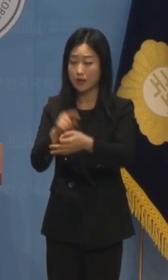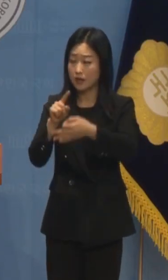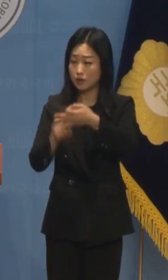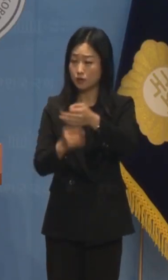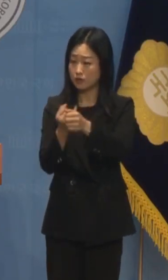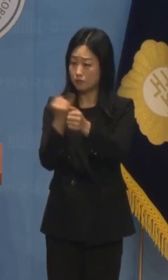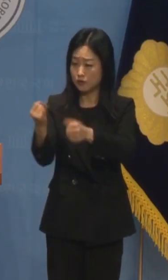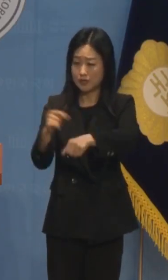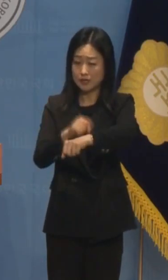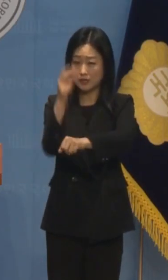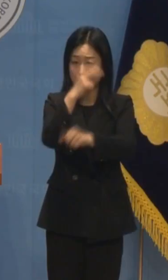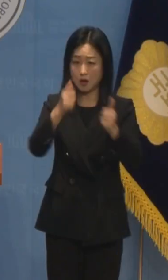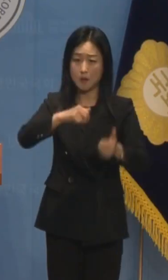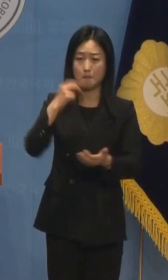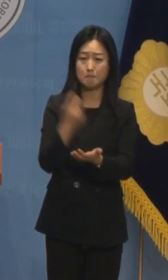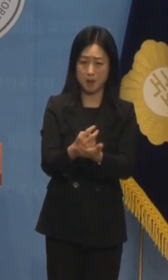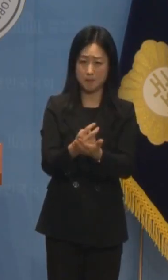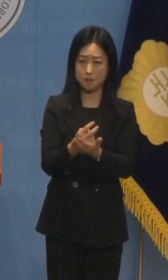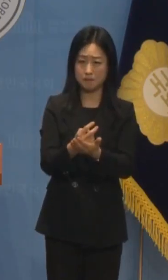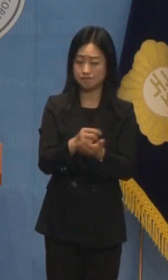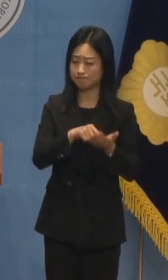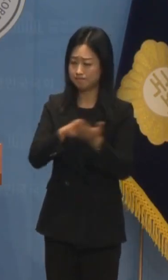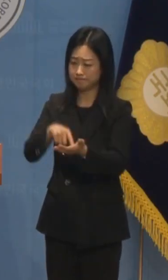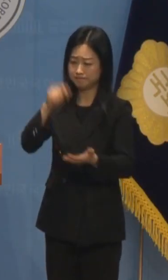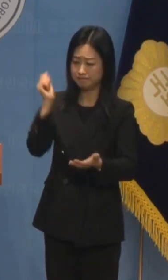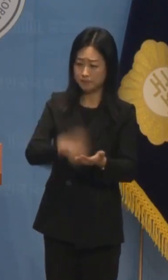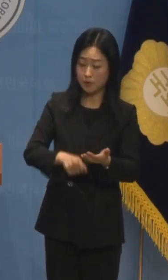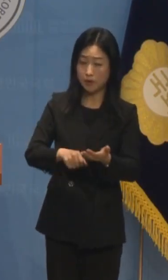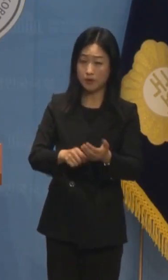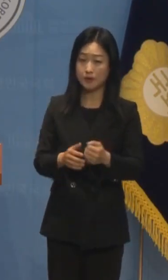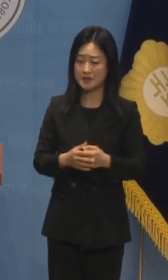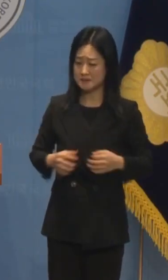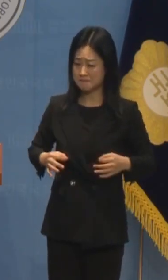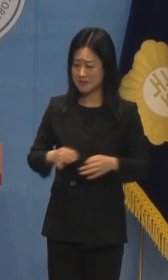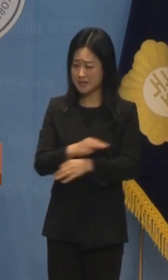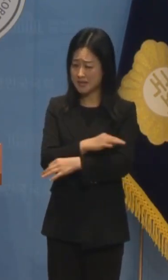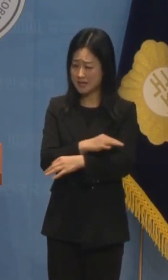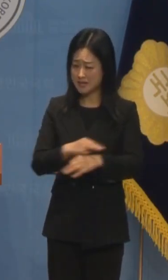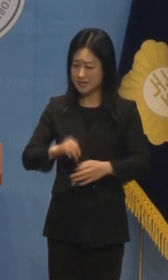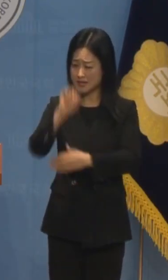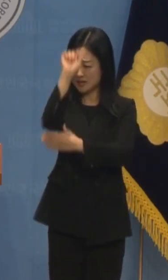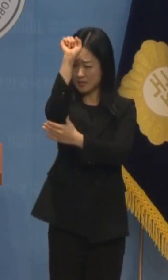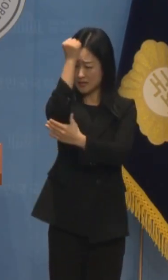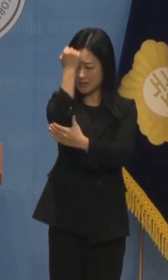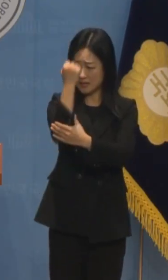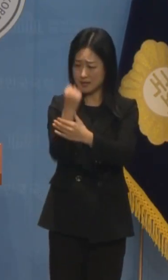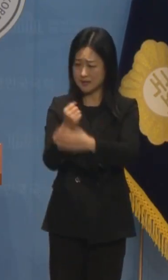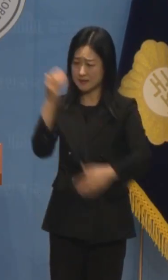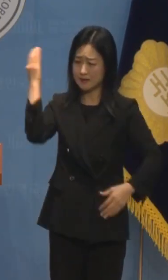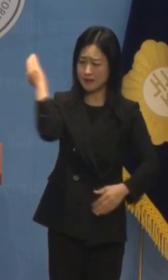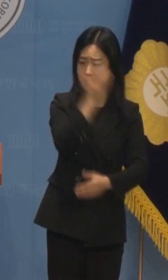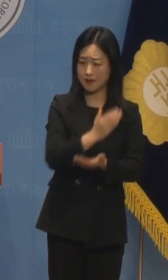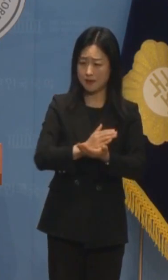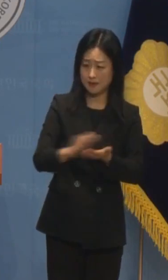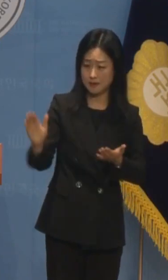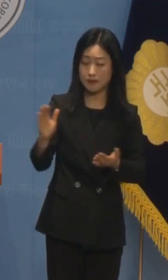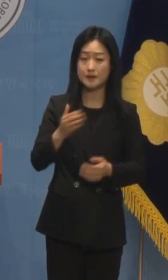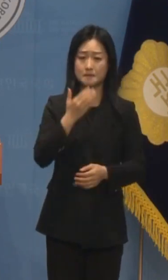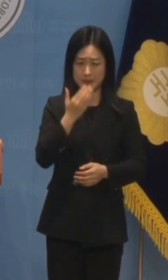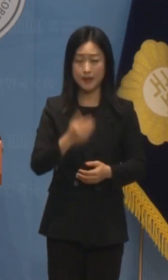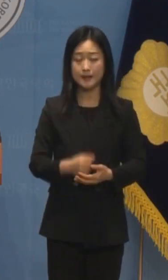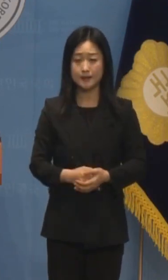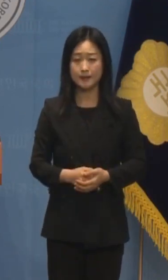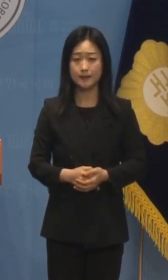반드시 관철해 비선 대통령이 저지른 모든 부정과 비리를 철저히 규명하겠습니다.